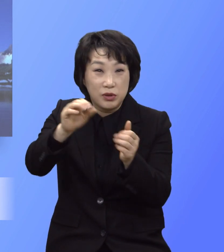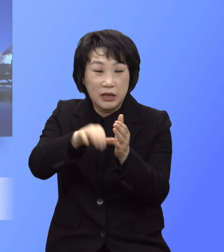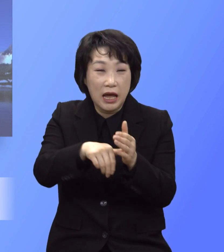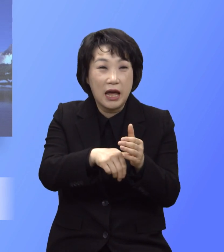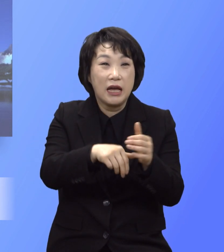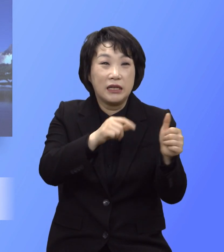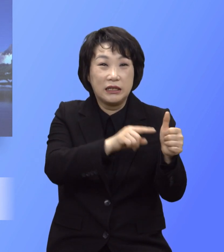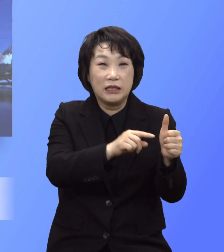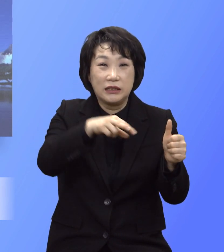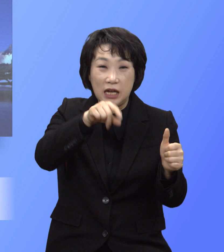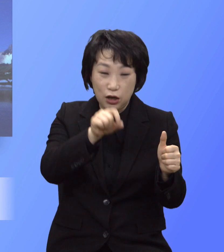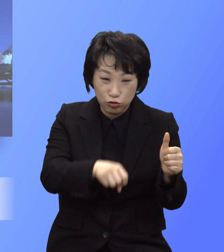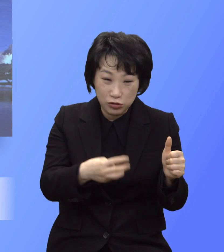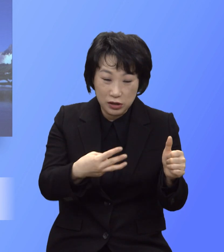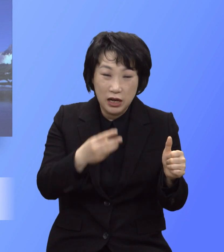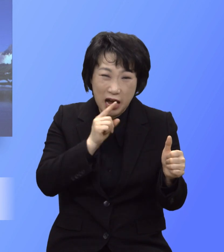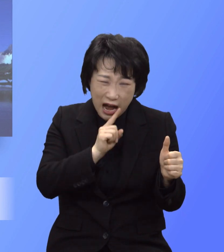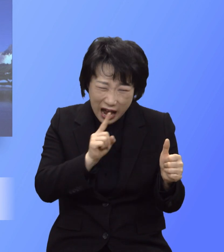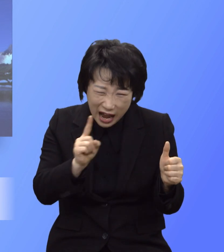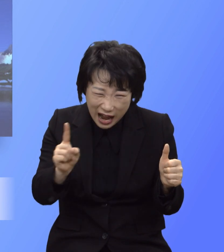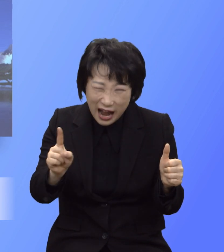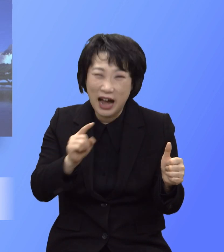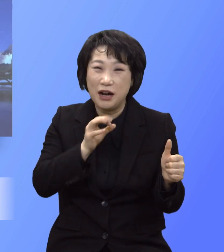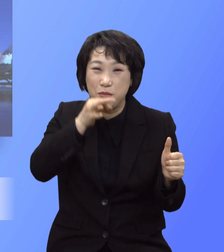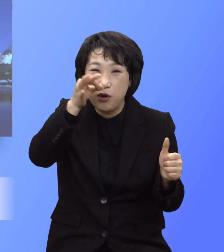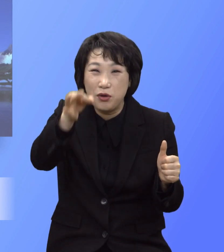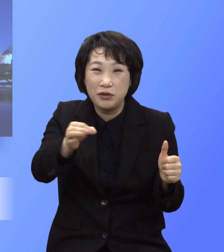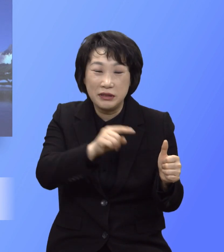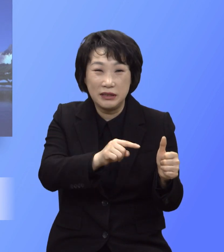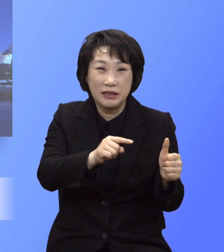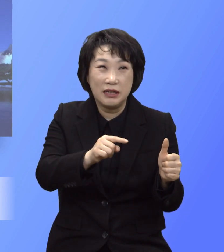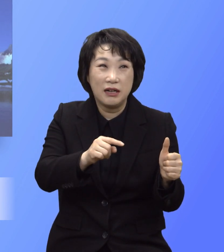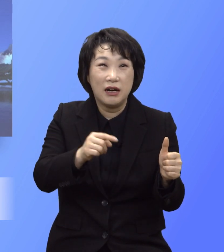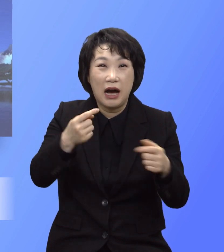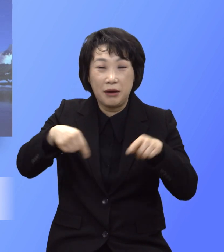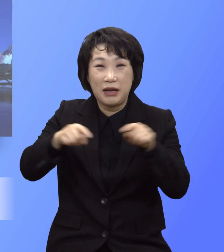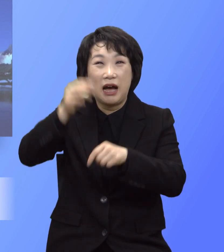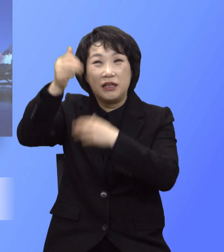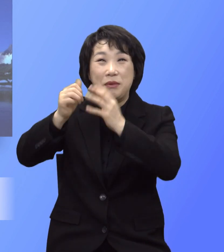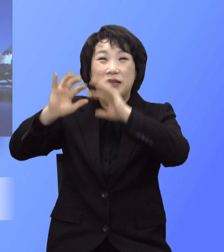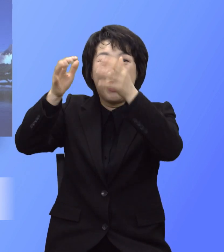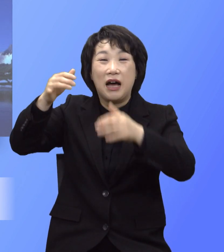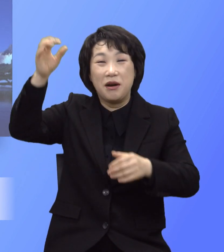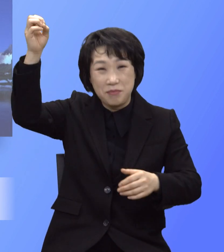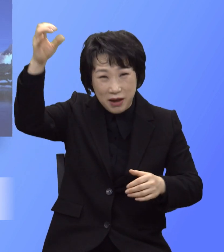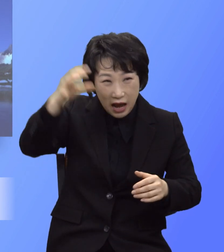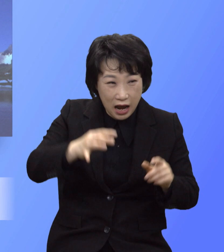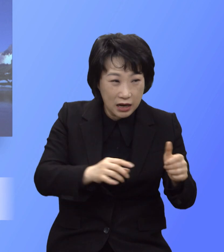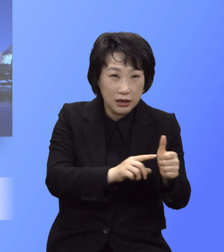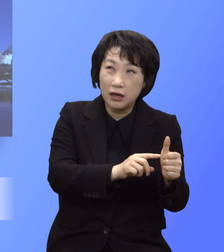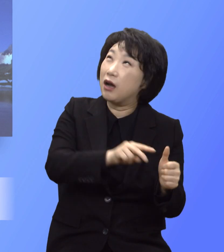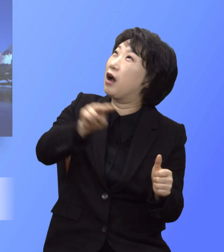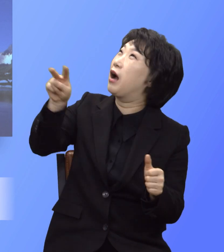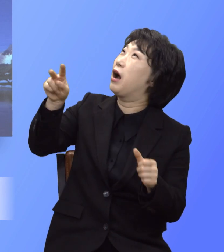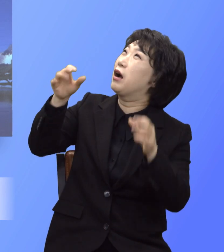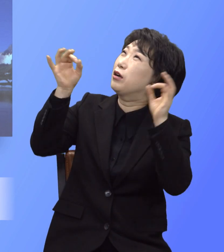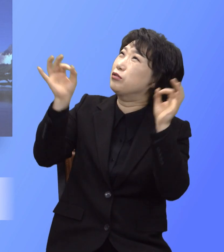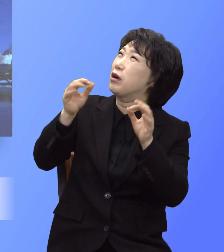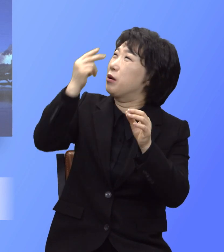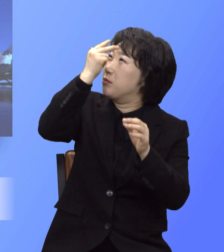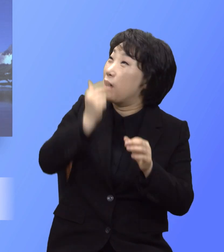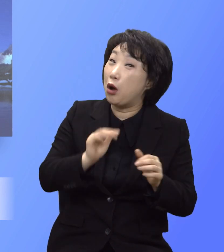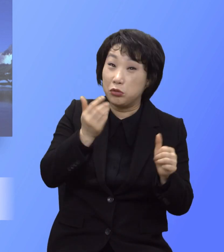사울하고 목소리와 함께 하늘나라에서 쏟아지는 빛을 만나는 순간 눈이 쾅 멀